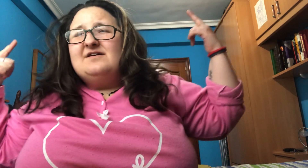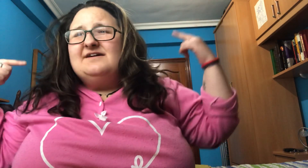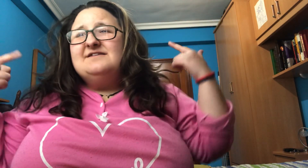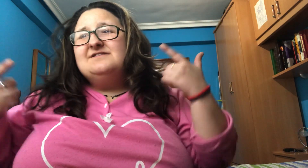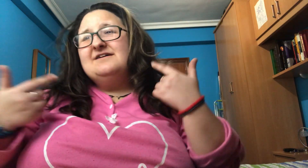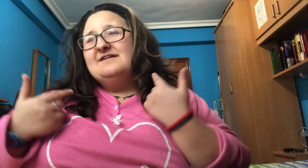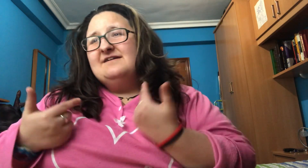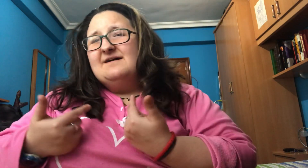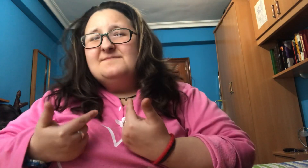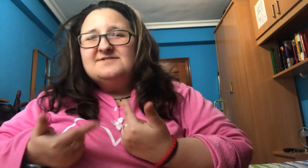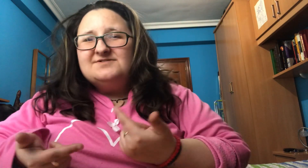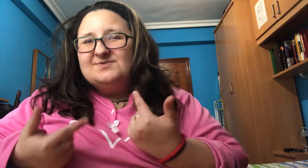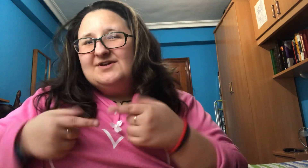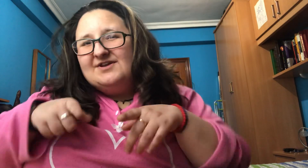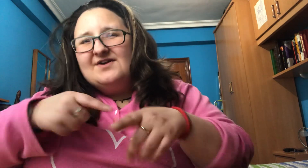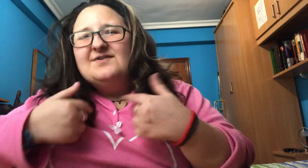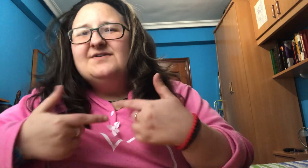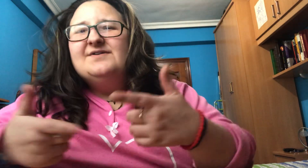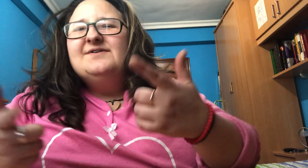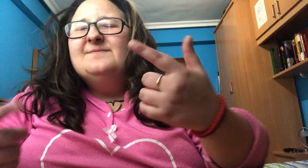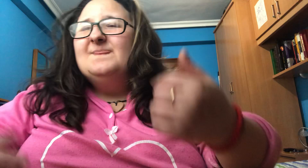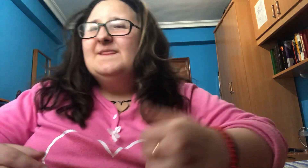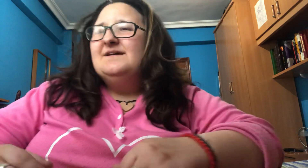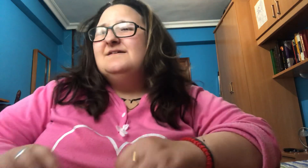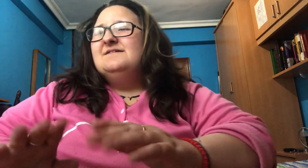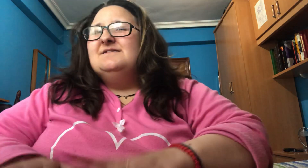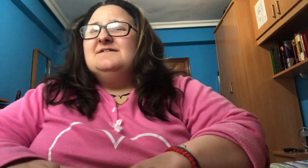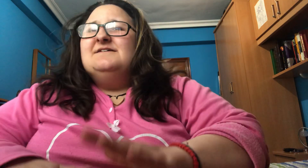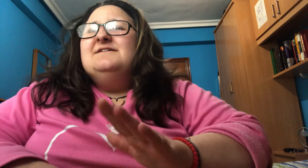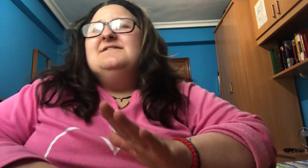que teníamos tú y yo.